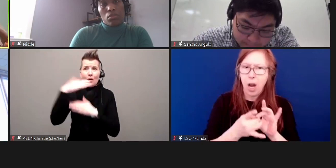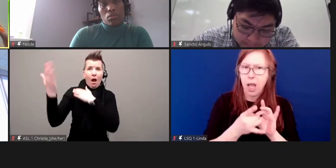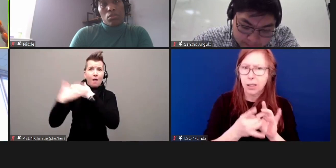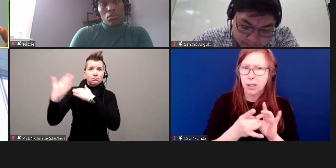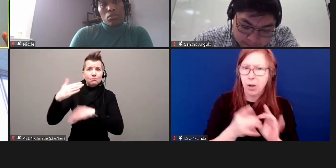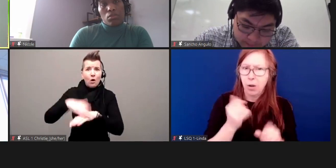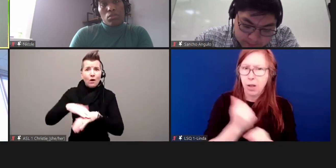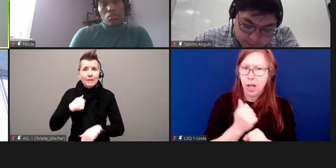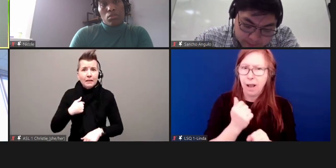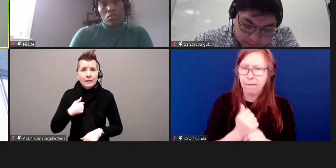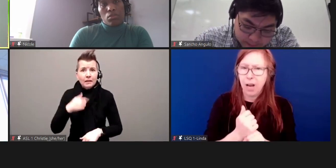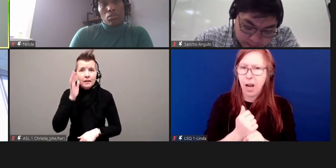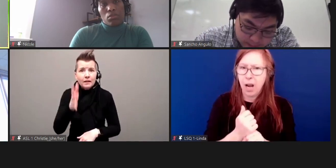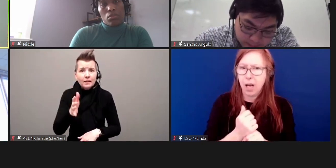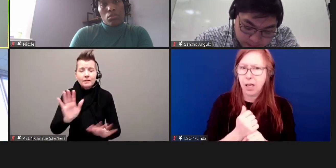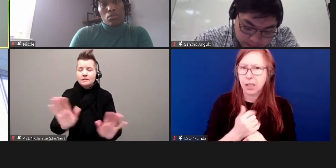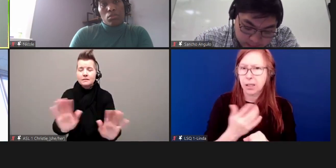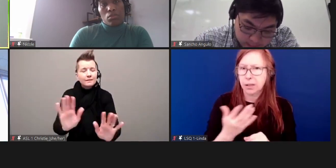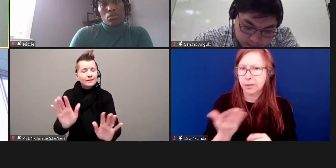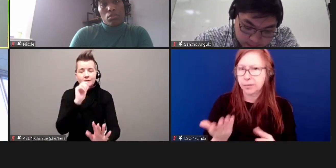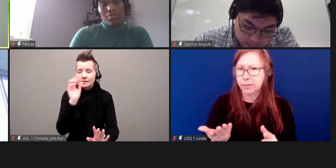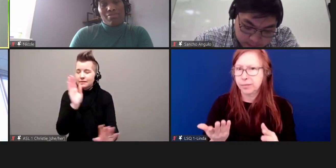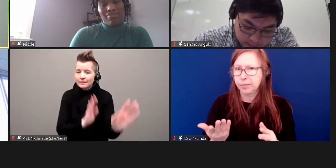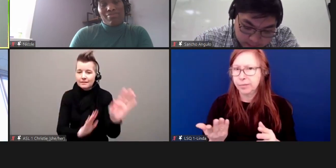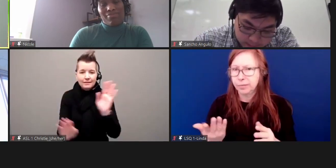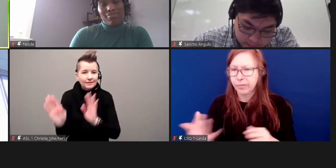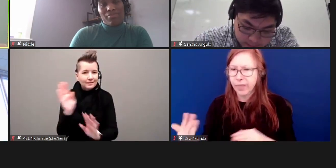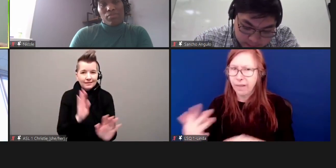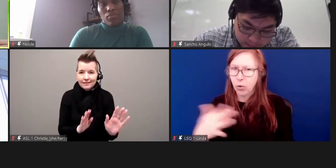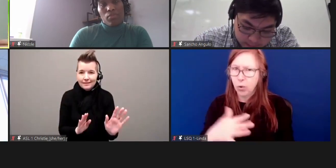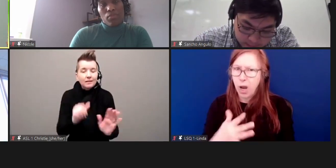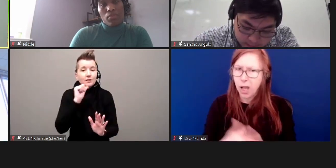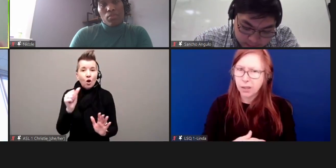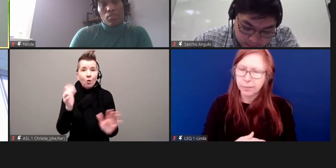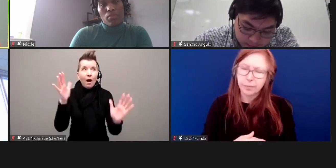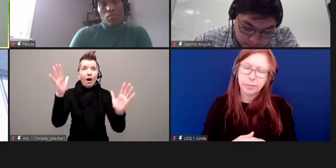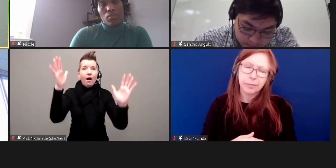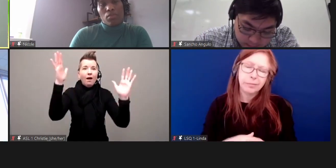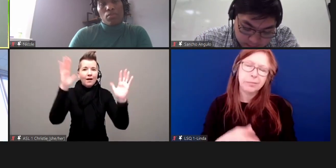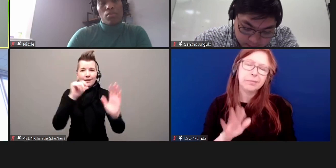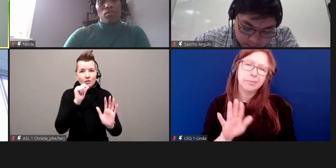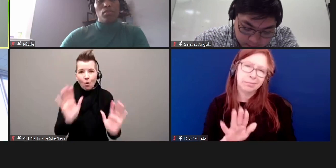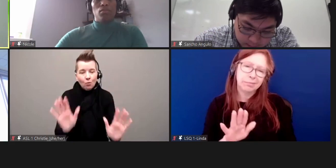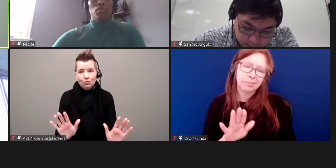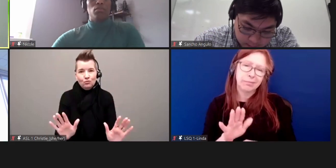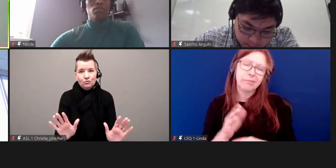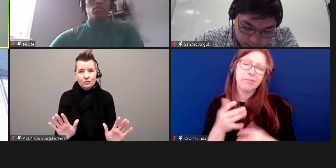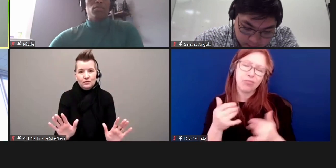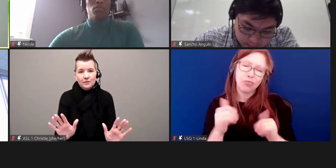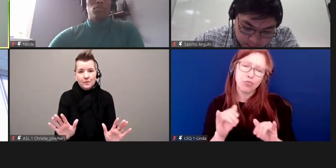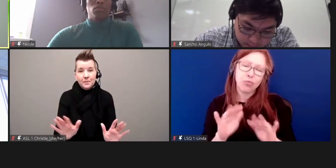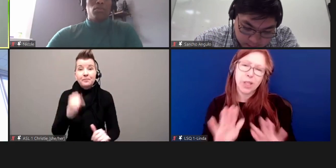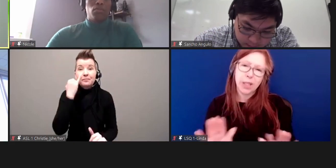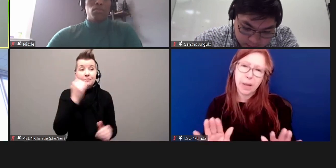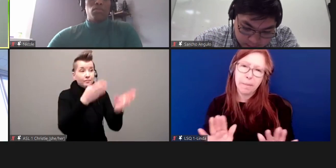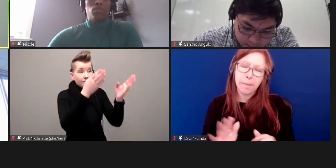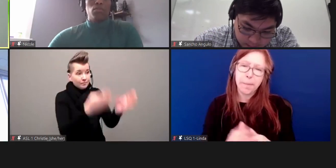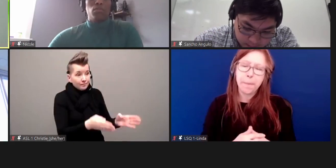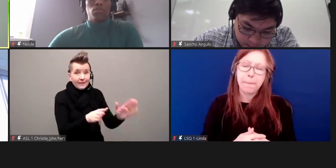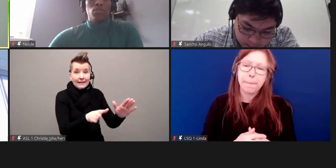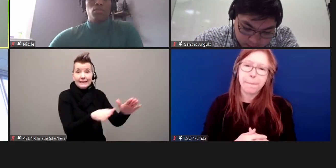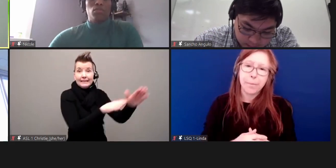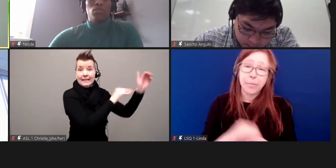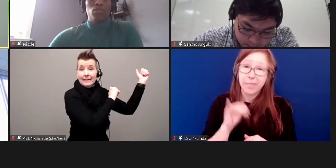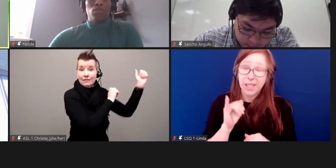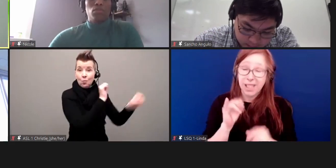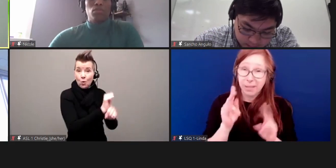vont s'impliquer. Eh bien, écoutez, restez calme. Si quelqu'un